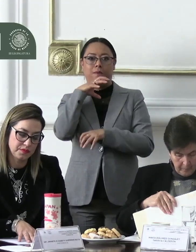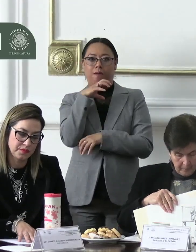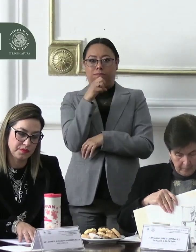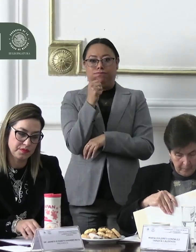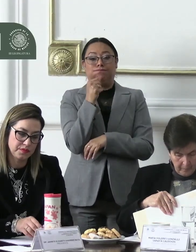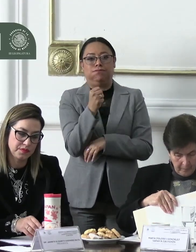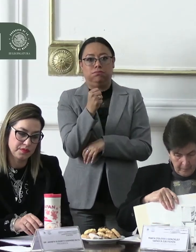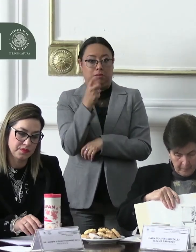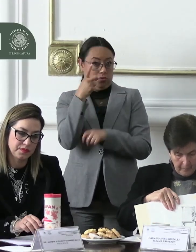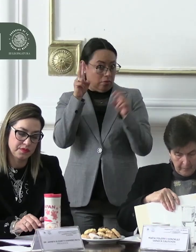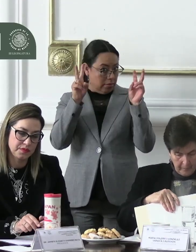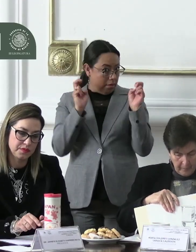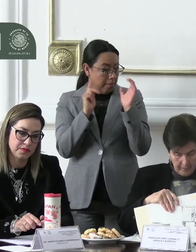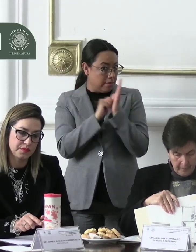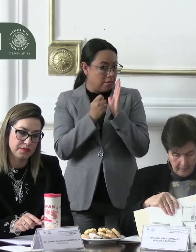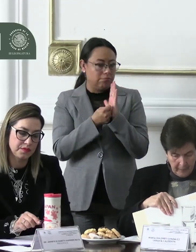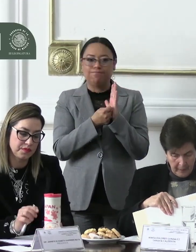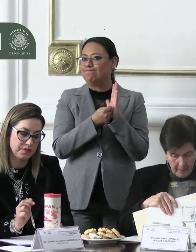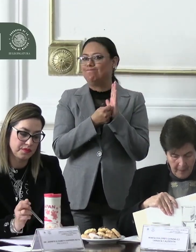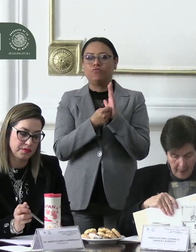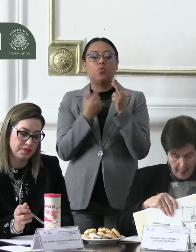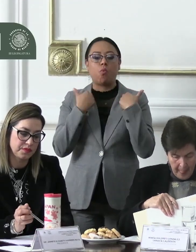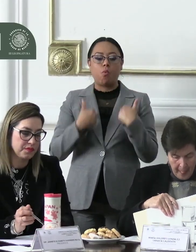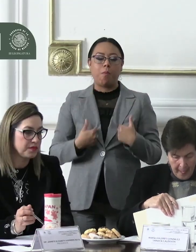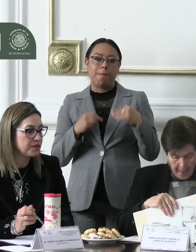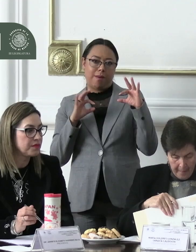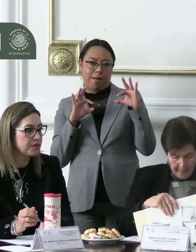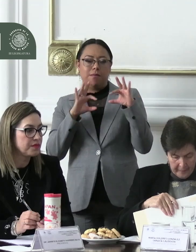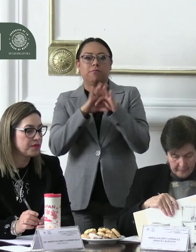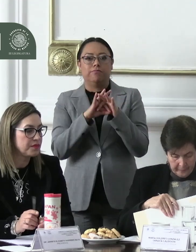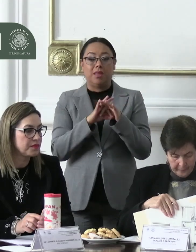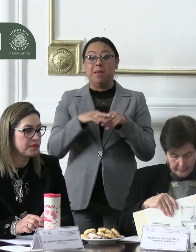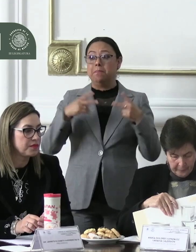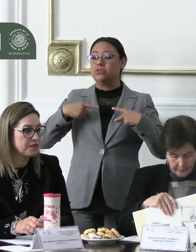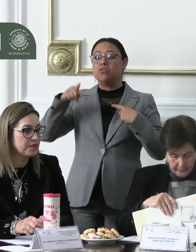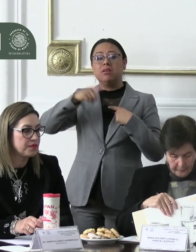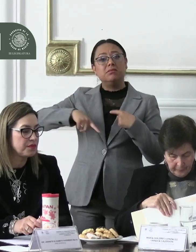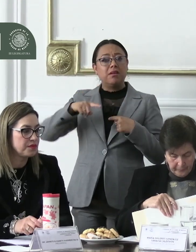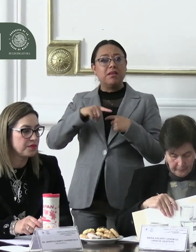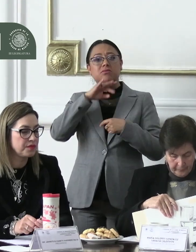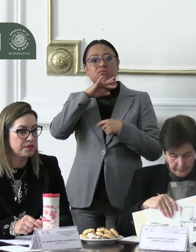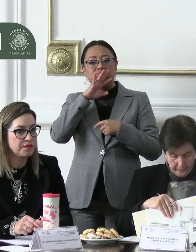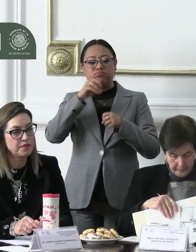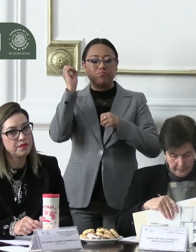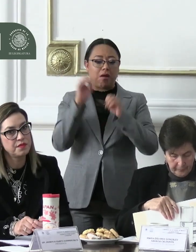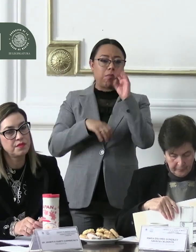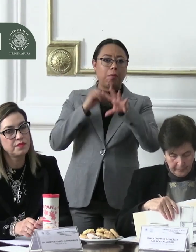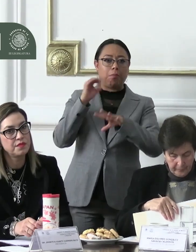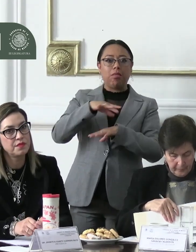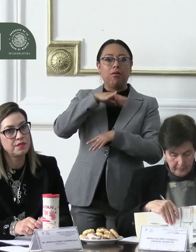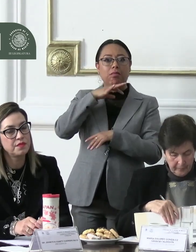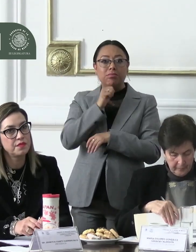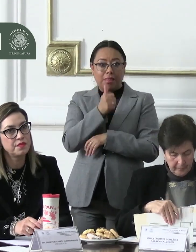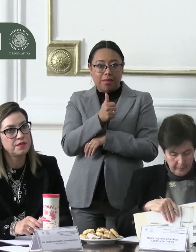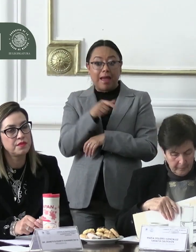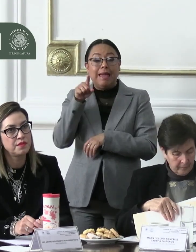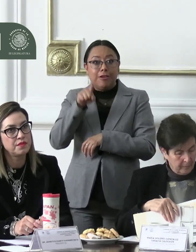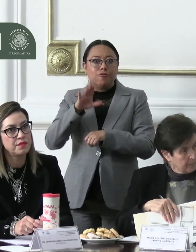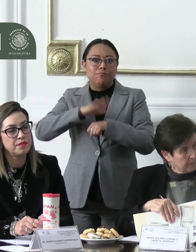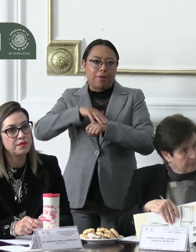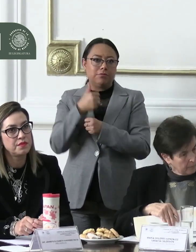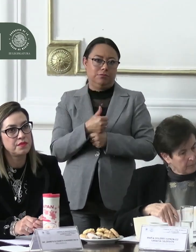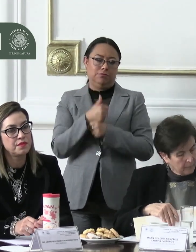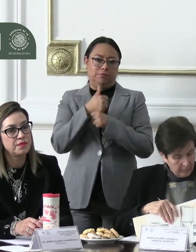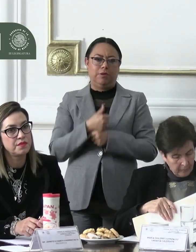y quienes menos contaminan suelen ser los más afectados. Por eso, en este espacio queremos poner sobre la mesa 3